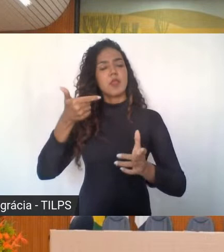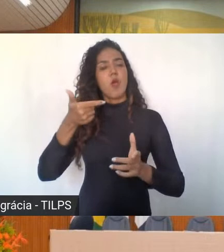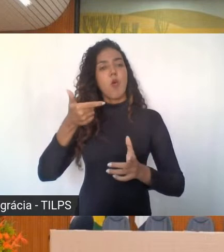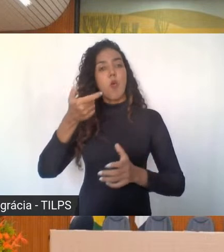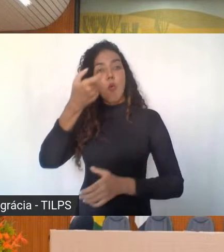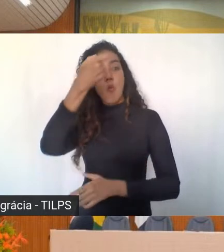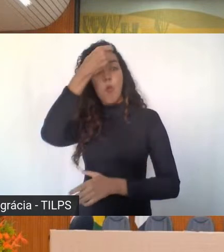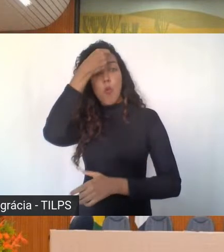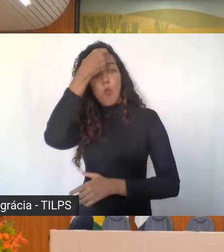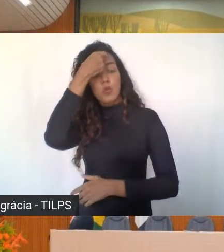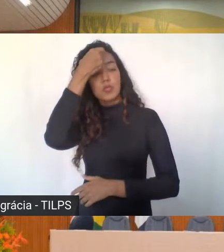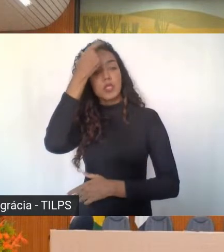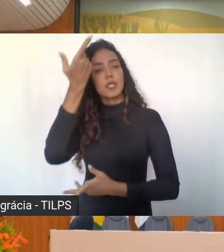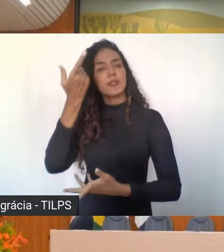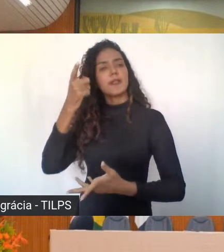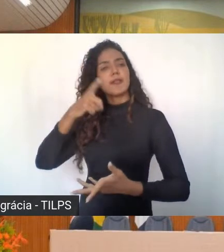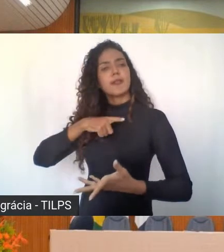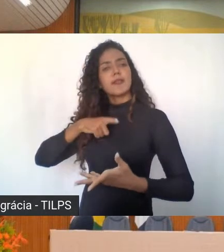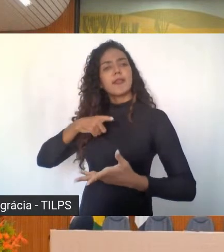melhoria de toda a sociedade.